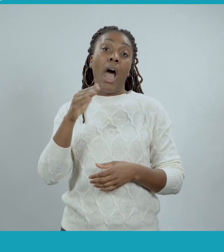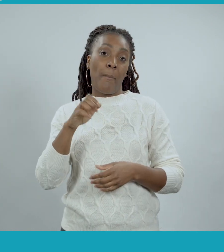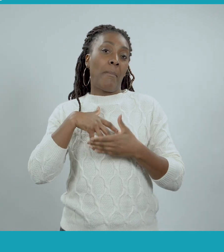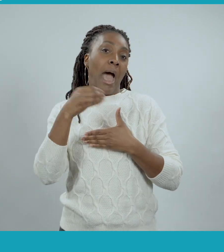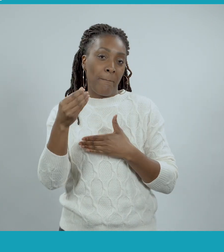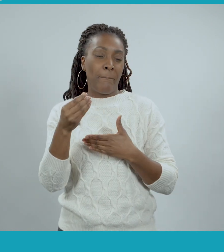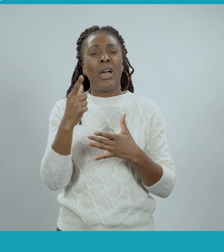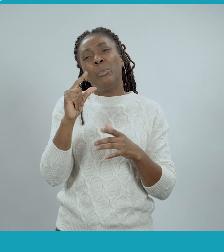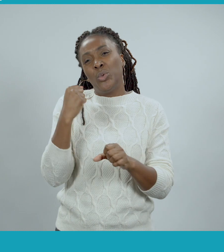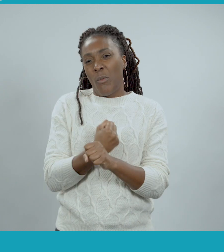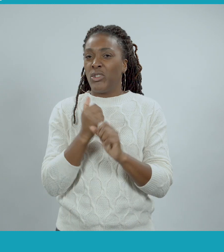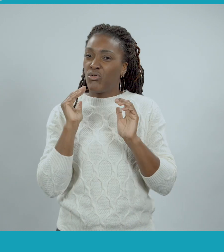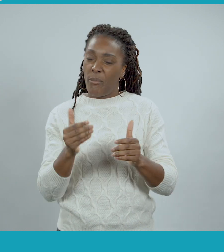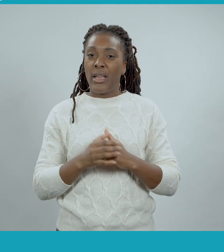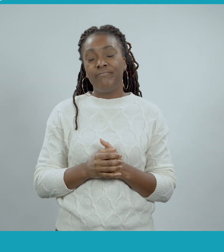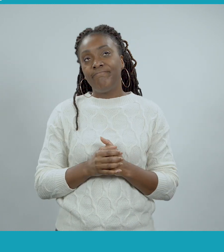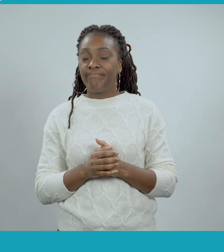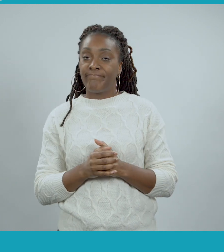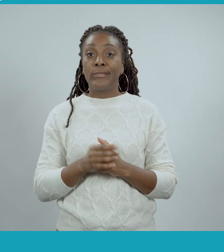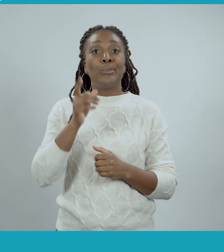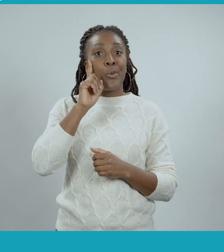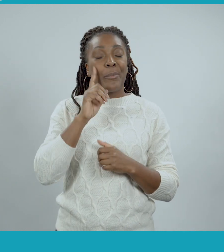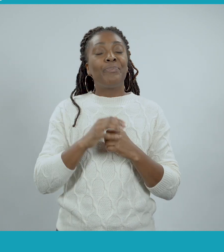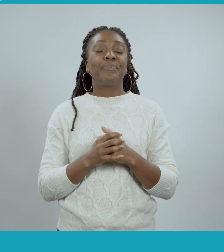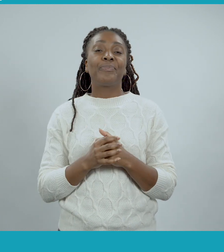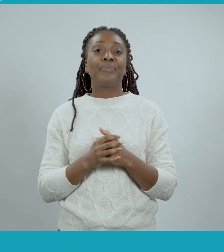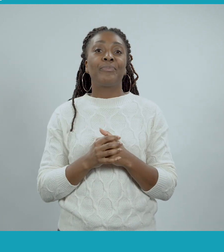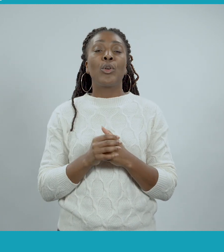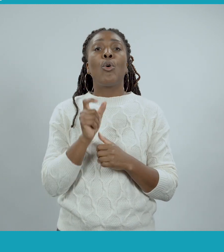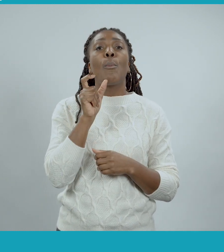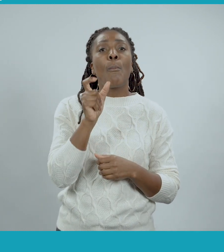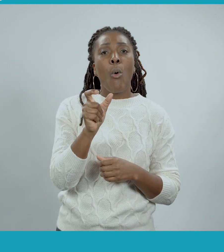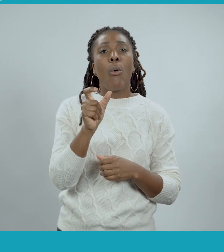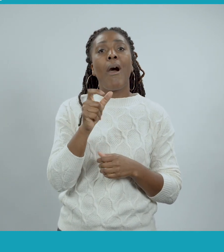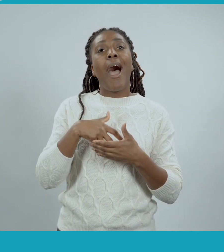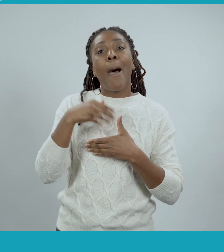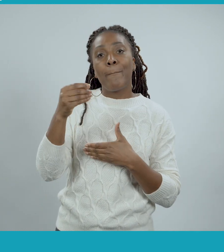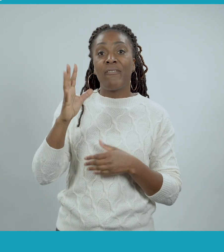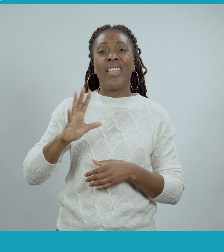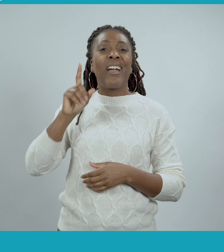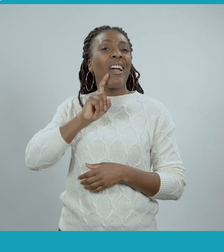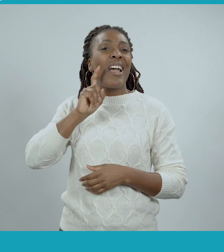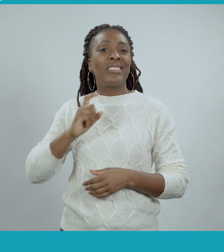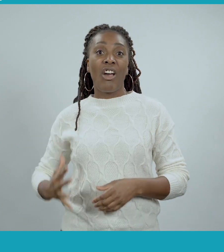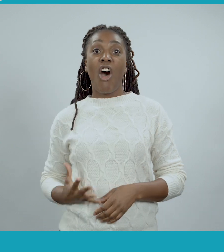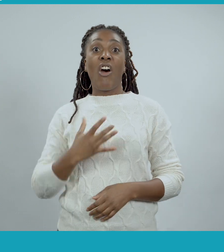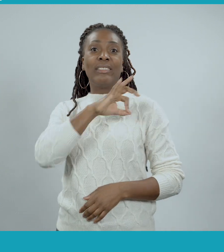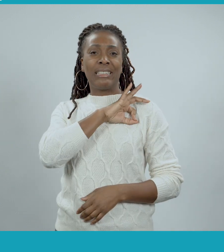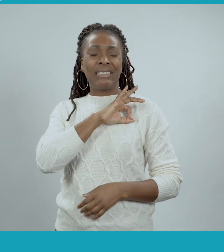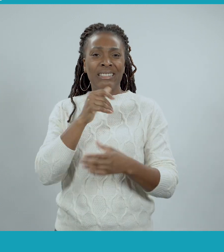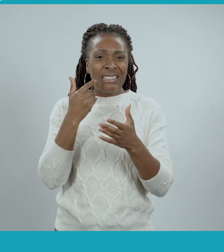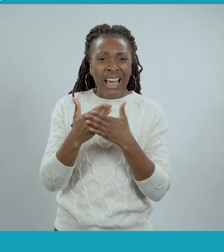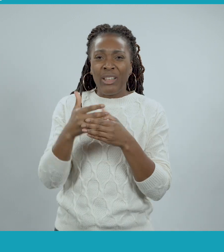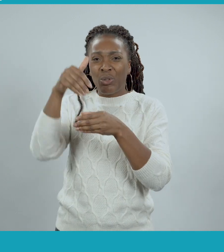mot est âme, et c'est un peu dommage. Voilà pourquoi. Le terme âme, hérité de la Grèce antique,